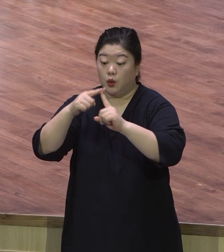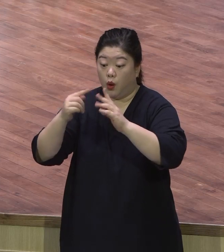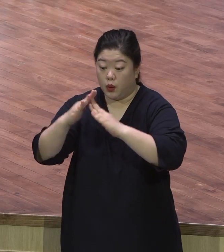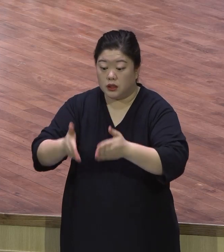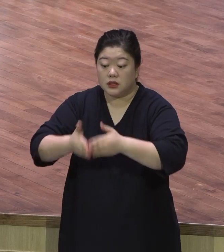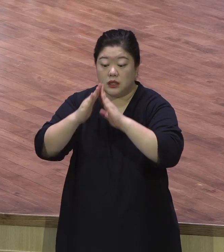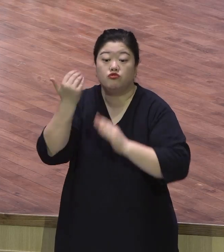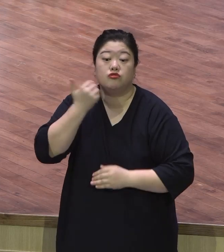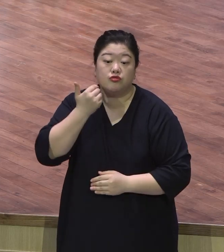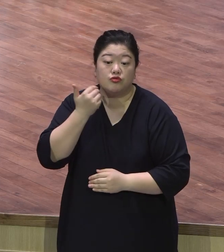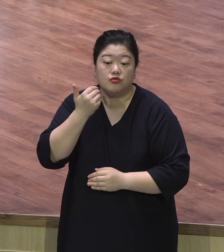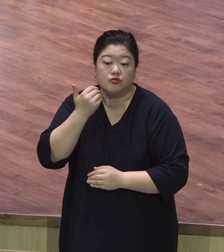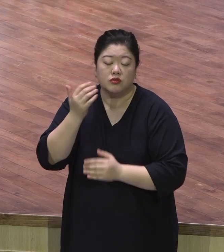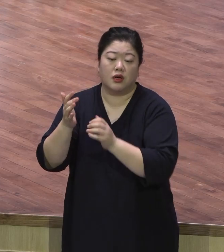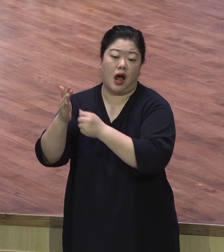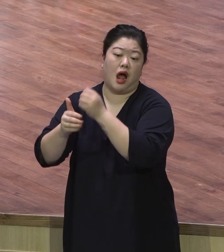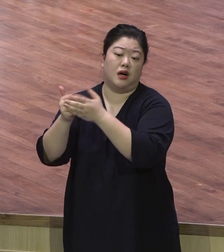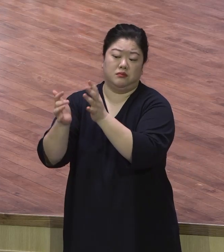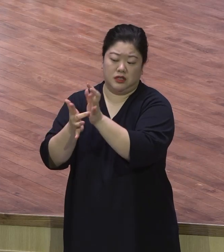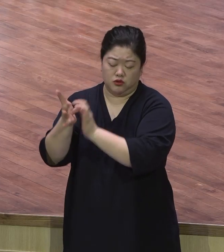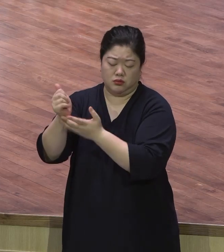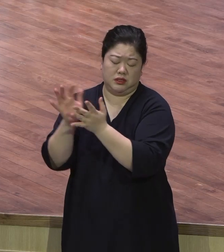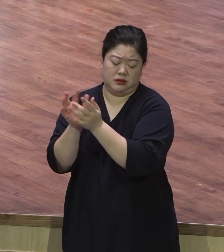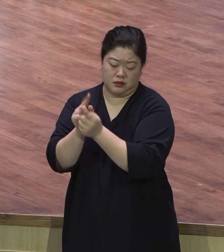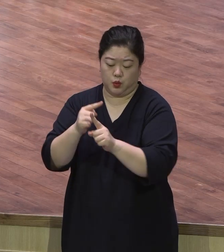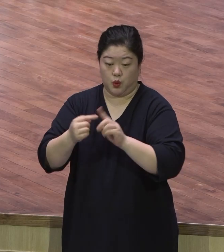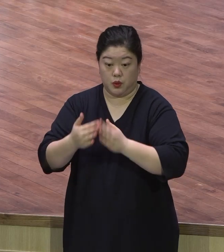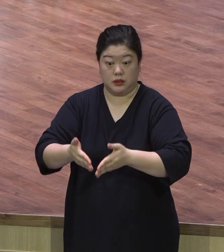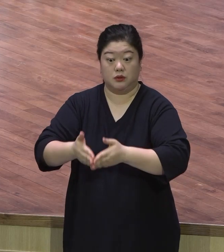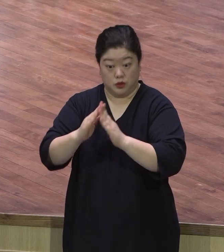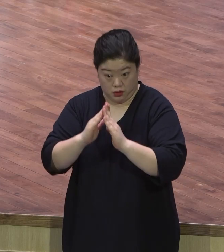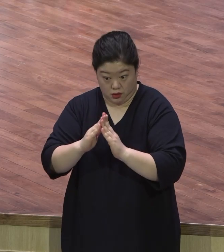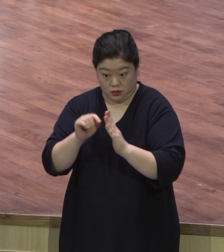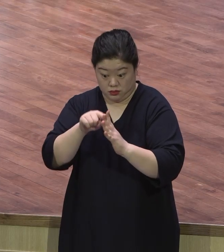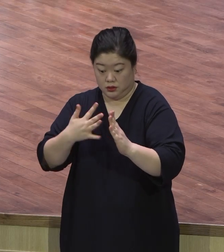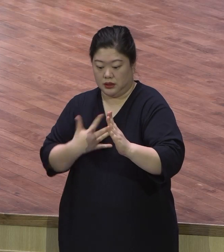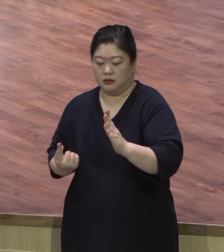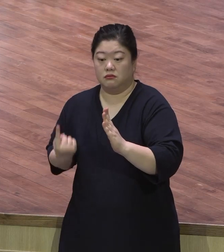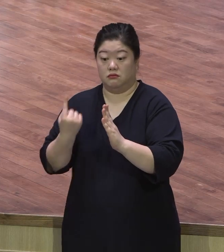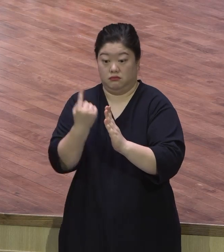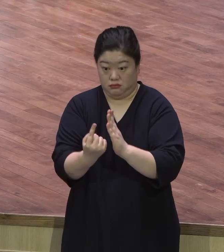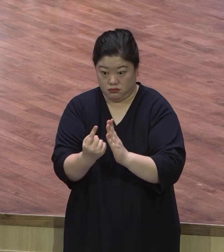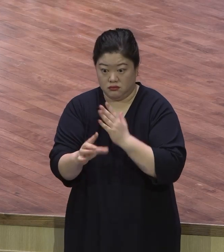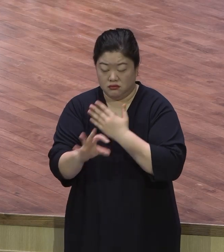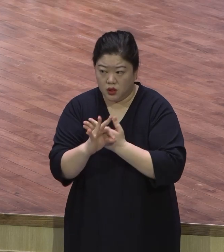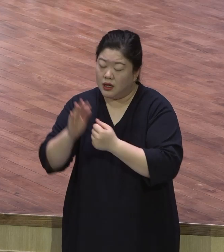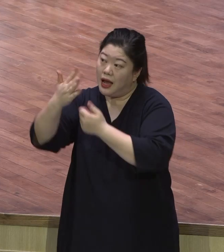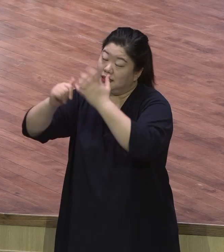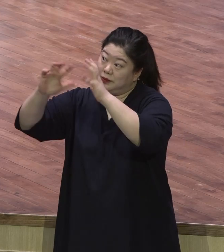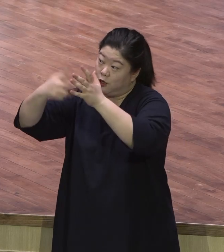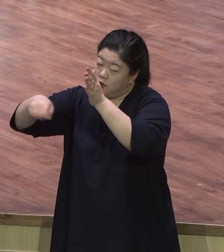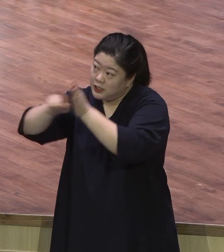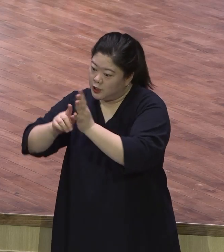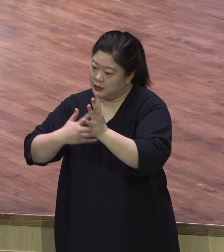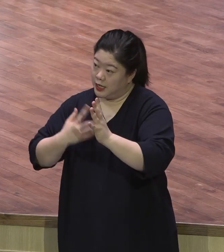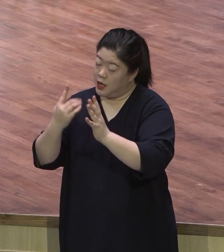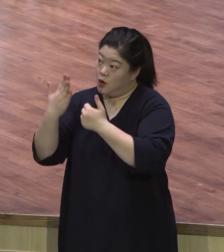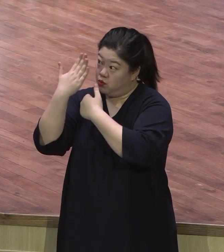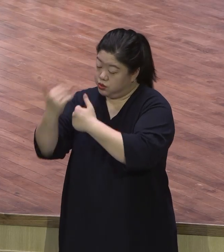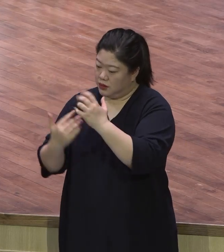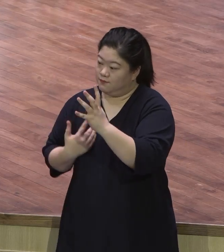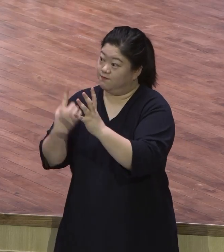여기 있는 겁니다. 여러분이 지금 눈에 보이지 않더라도 각양각체 하나님의 나라를 위해서 허신한